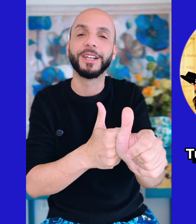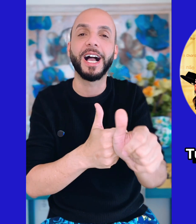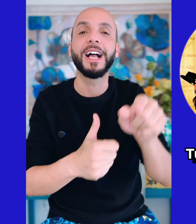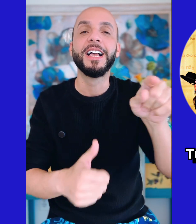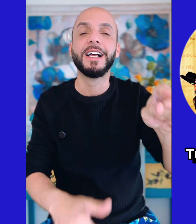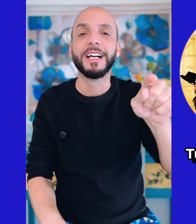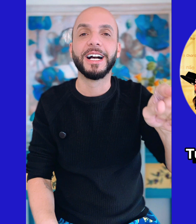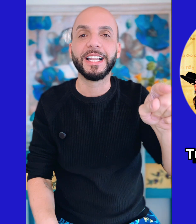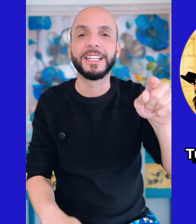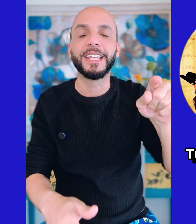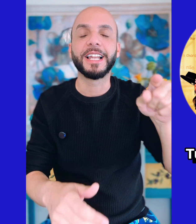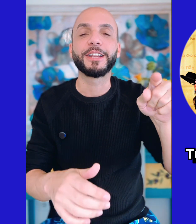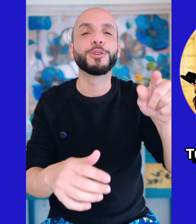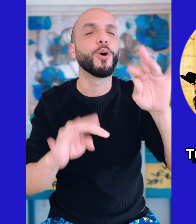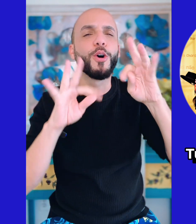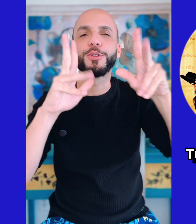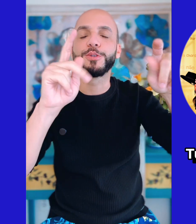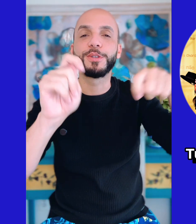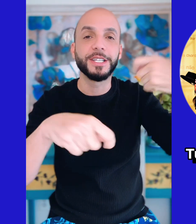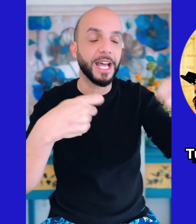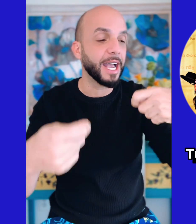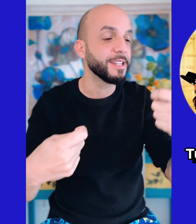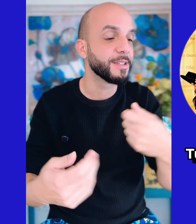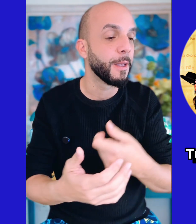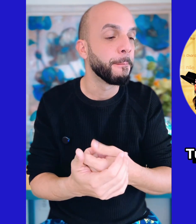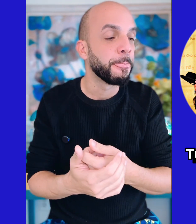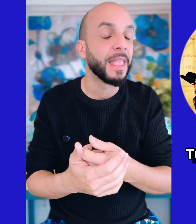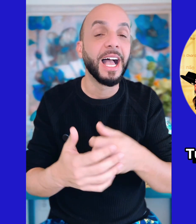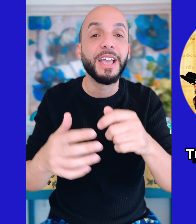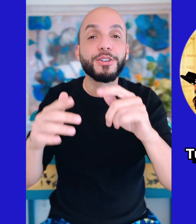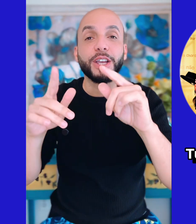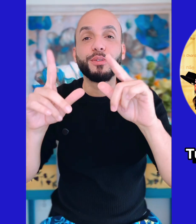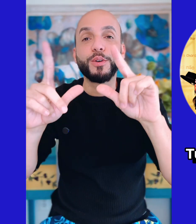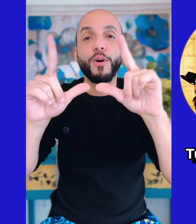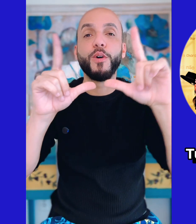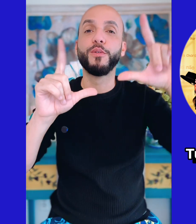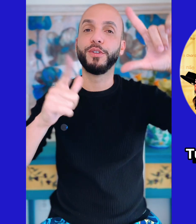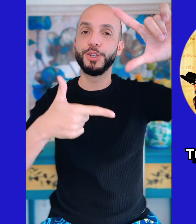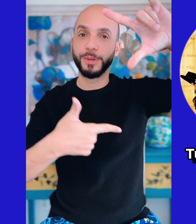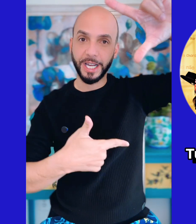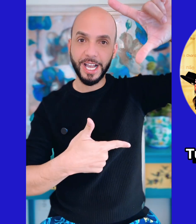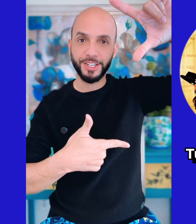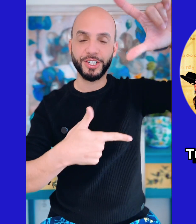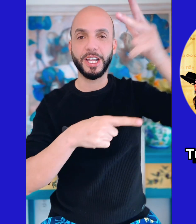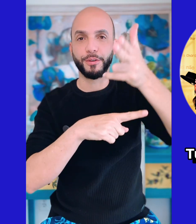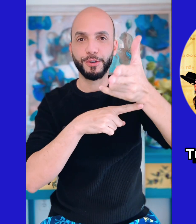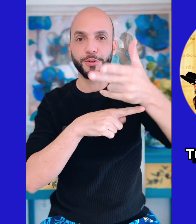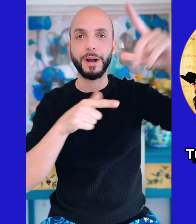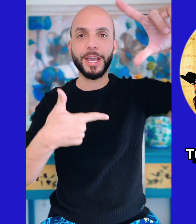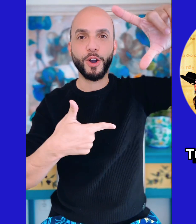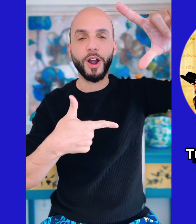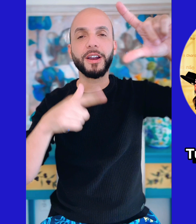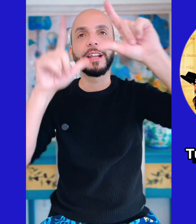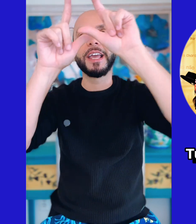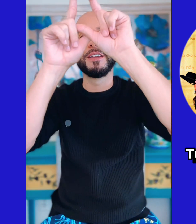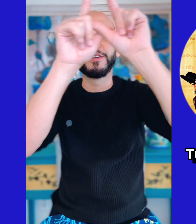lá, tem lá todos os sinais. Só que ficou o vídeo grande, né, o vídeo maior, né, e